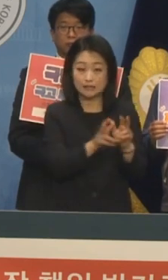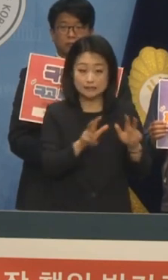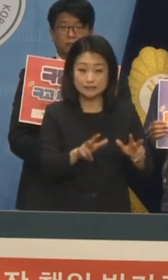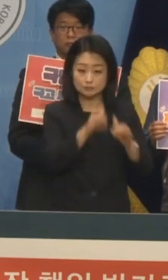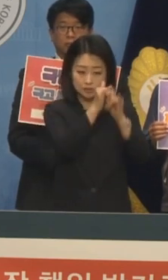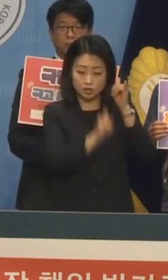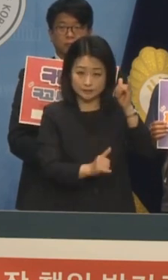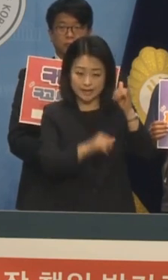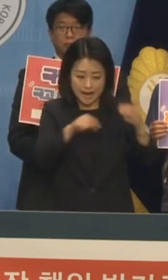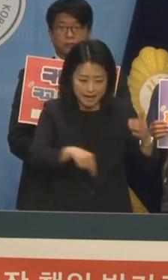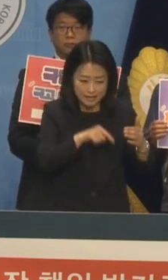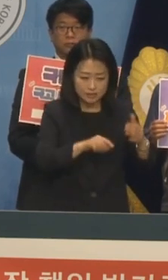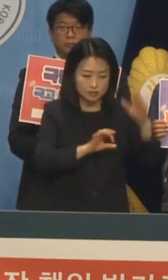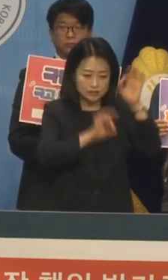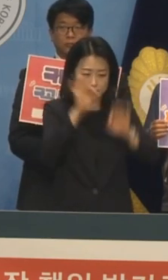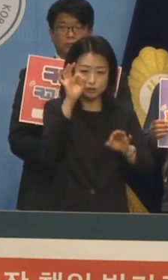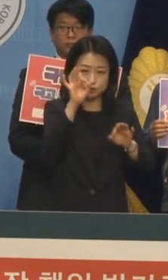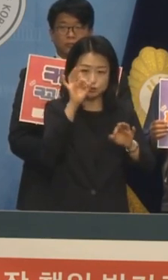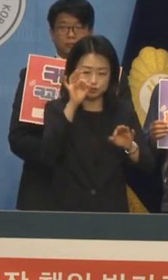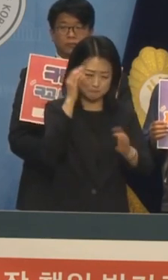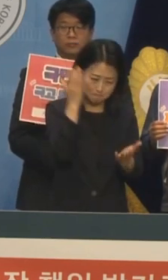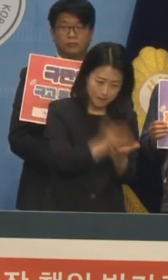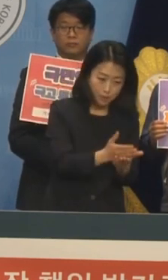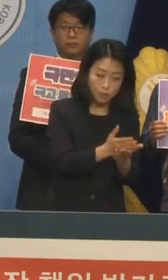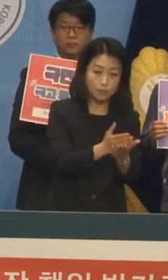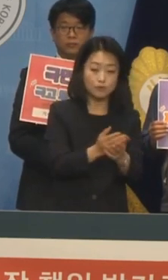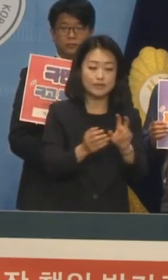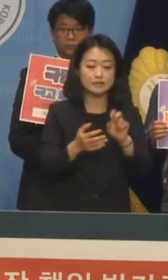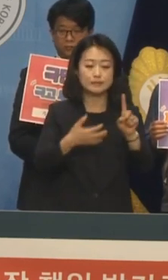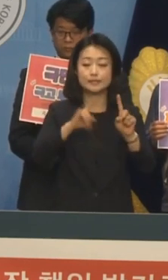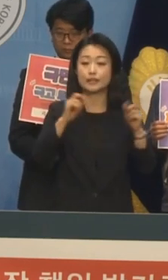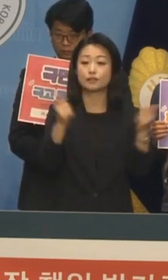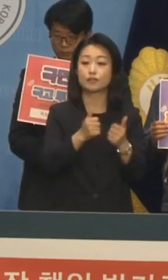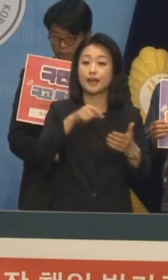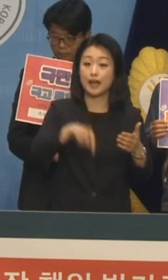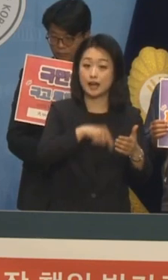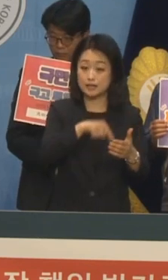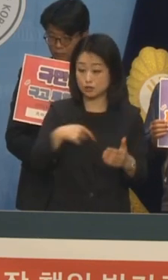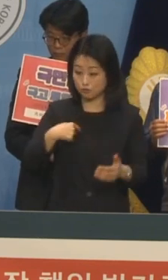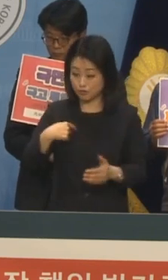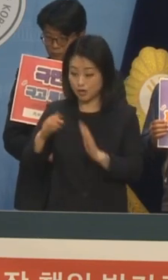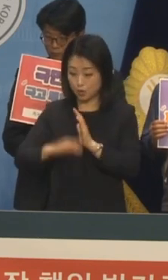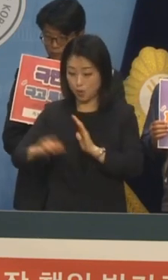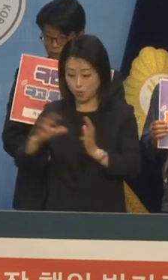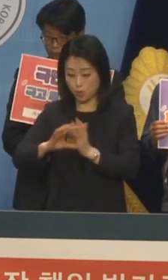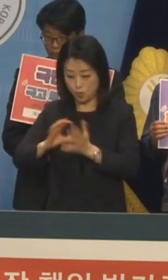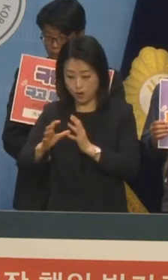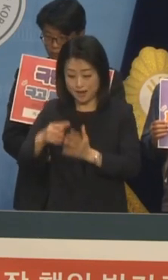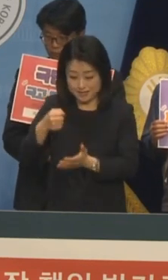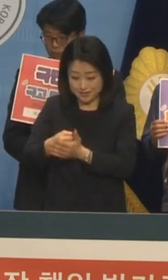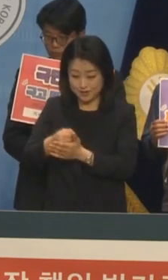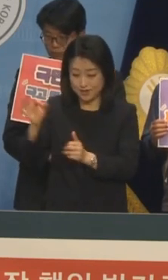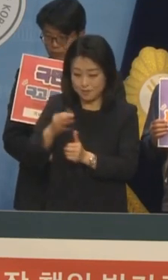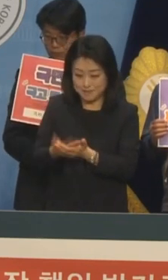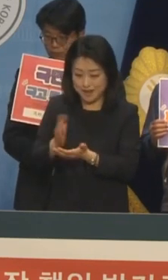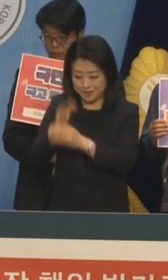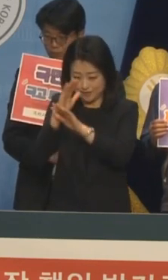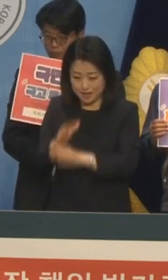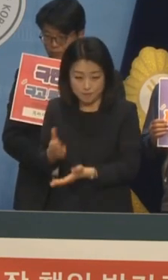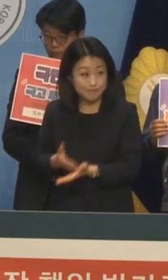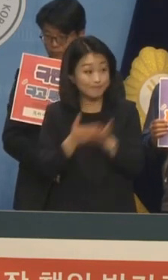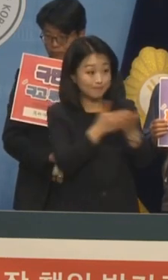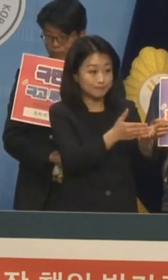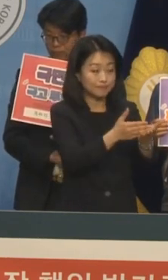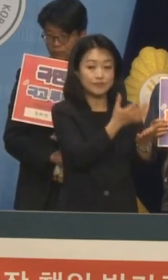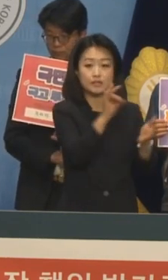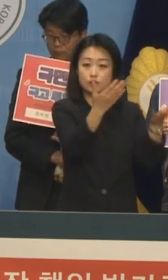역사적 과오를 범하지 말고 21대 국회 남은 기간이라도 시민들이 공론화 결과를 존중해서 연금 개혁에 책임감 있게 앞장설